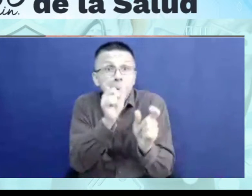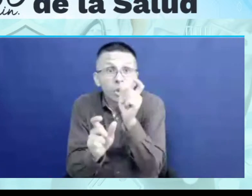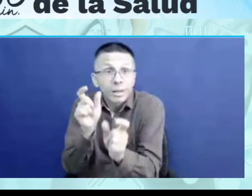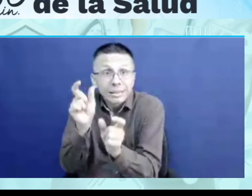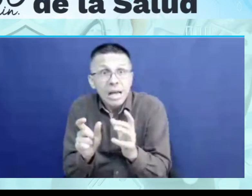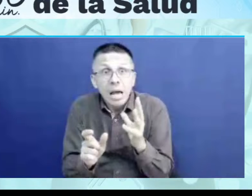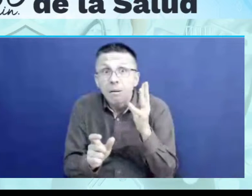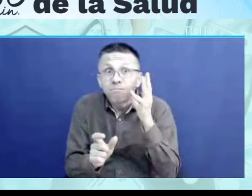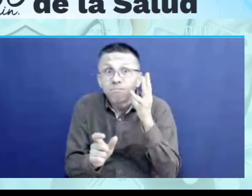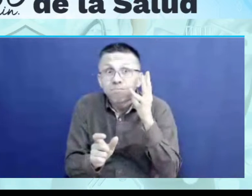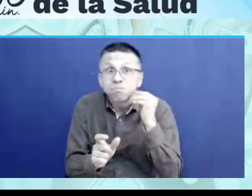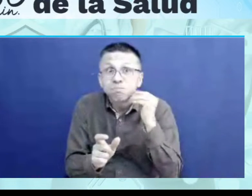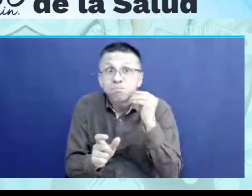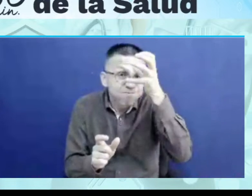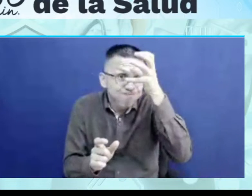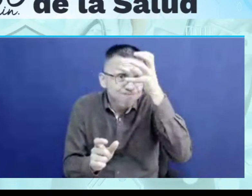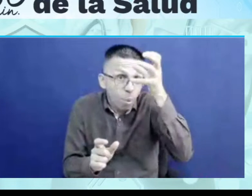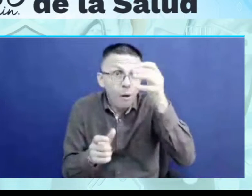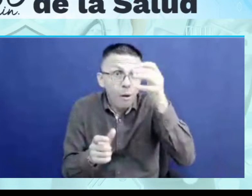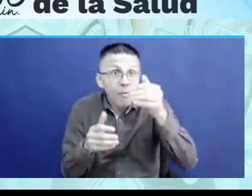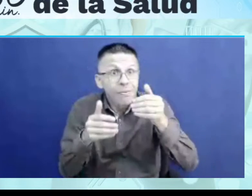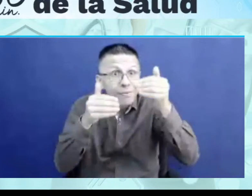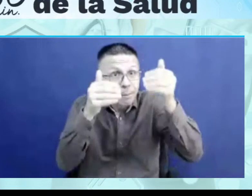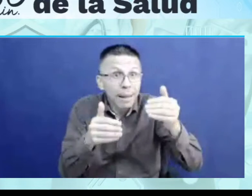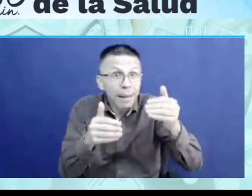expertas en tema de discapacidad.